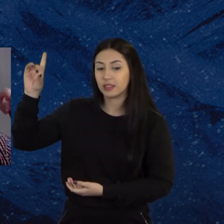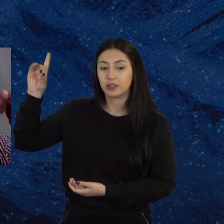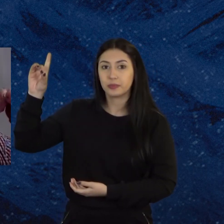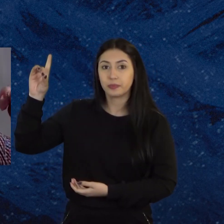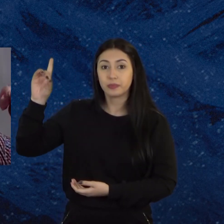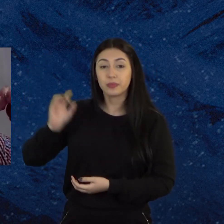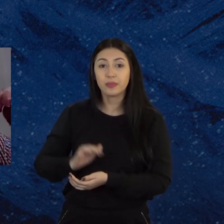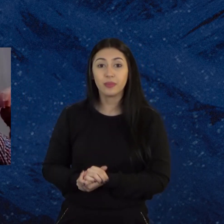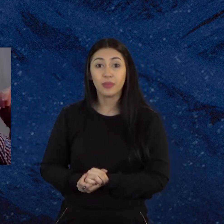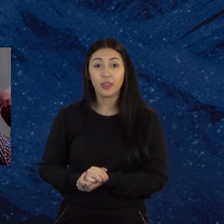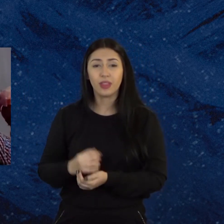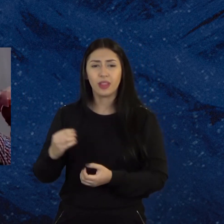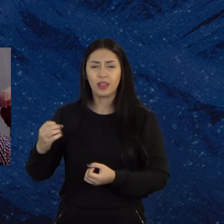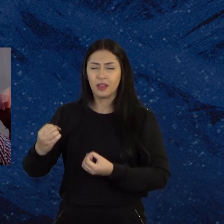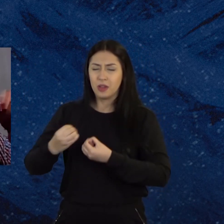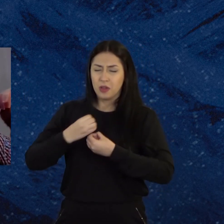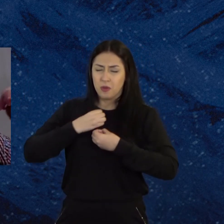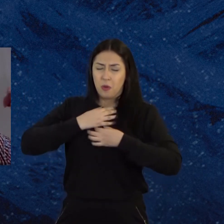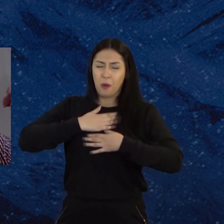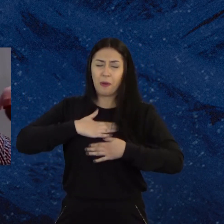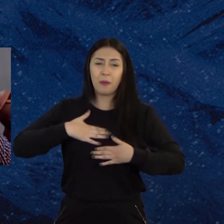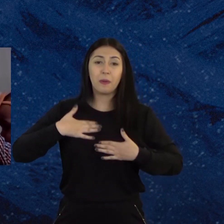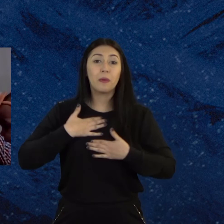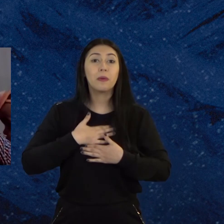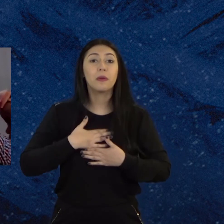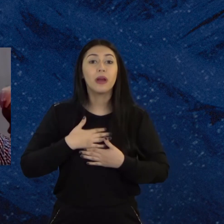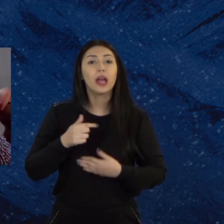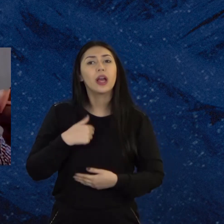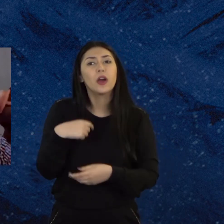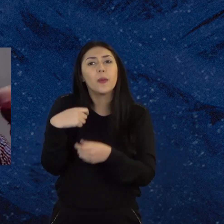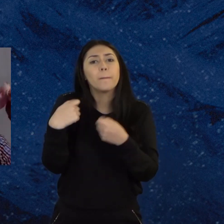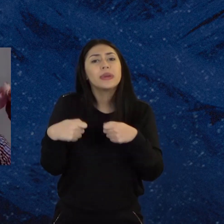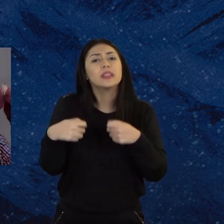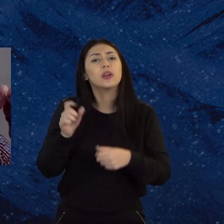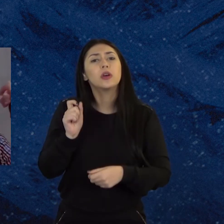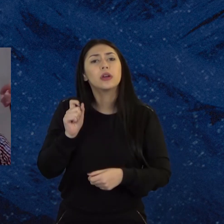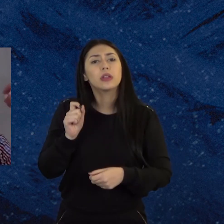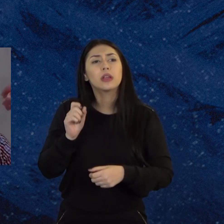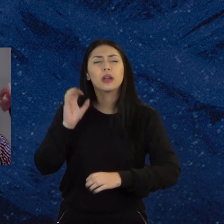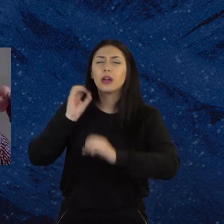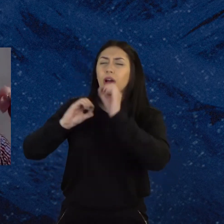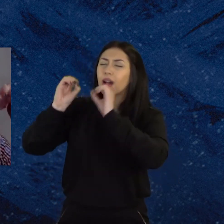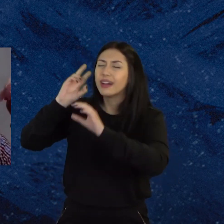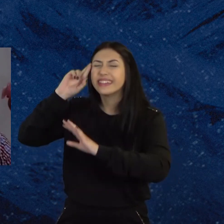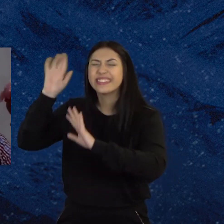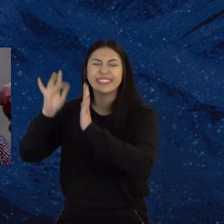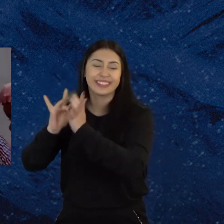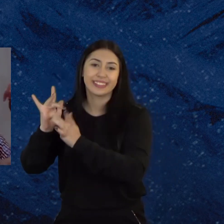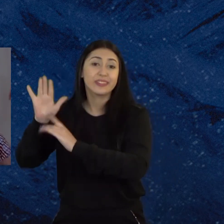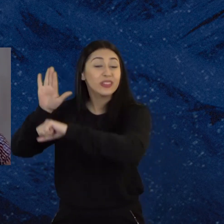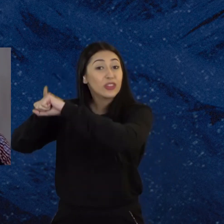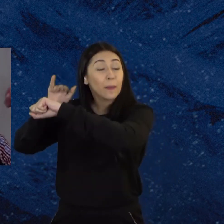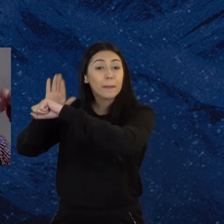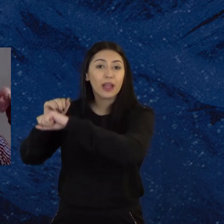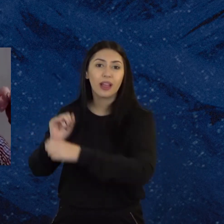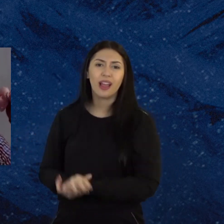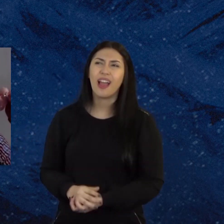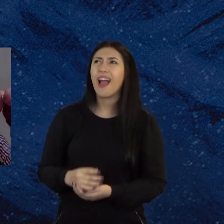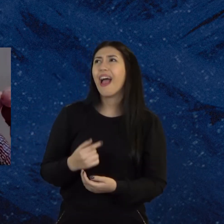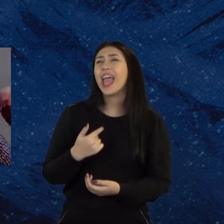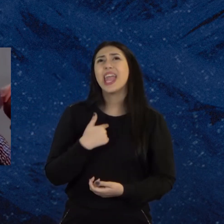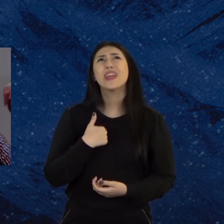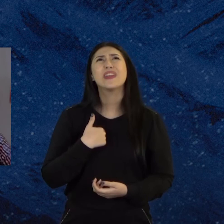irmãos, nos preenche. E eu, o que eu preciso? Eu preciso invocar o nome do Senhor. Né? Ah, mas eu estou me sentindo, ah,